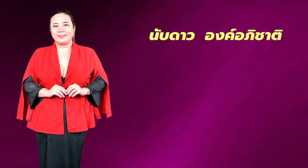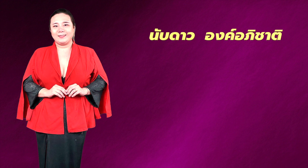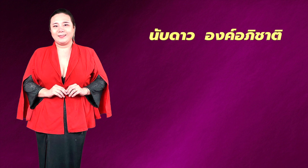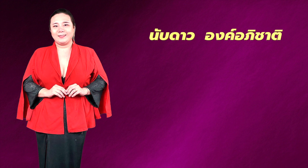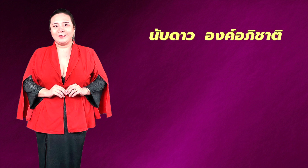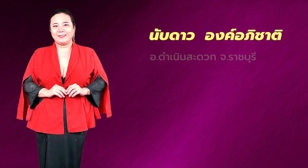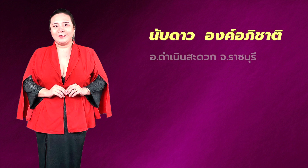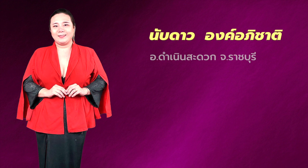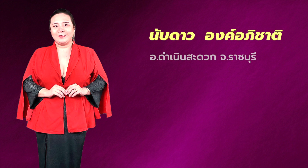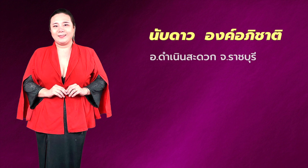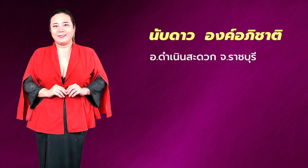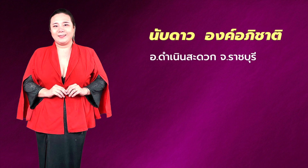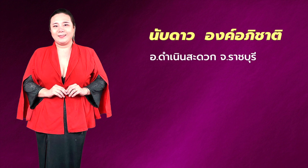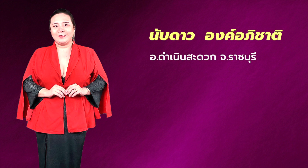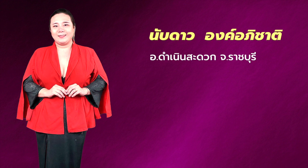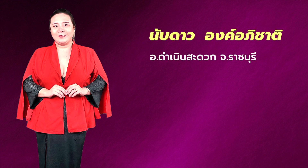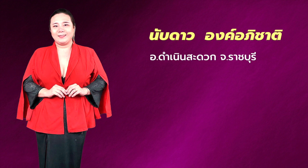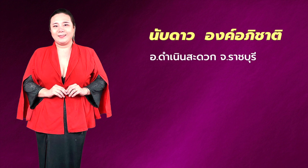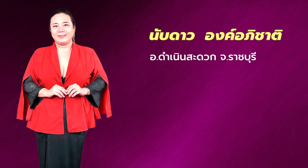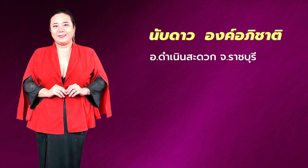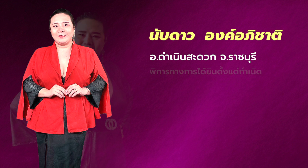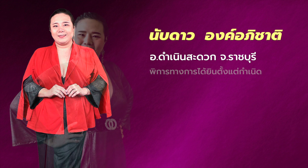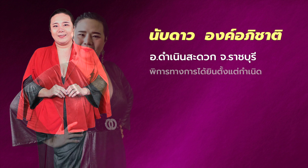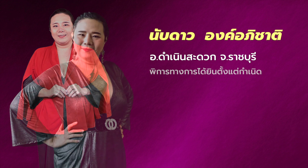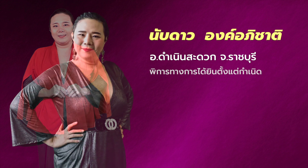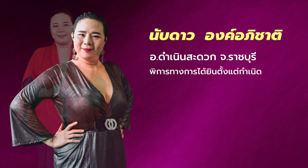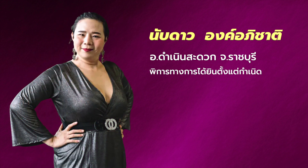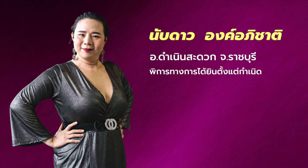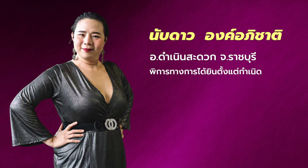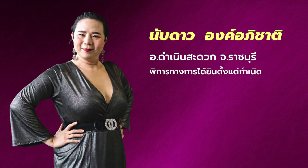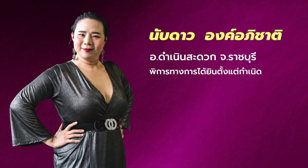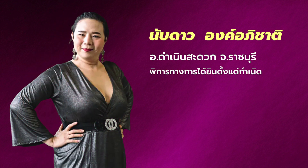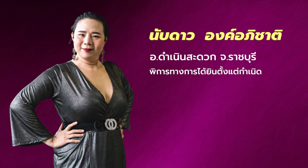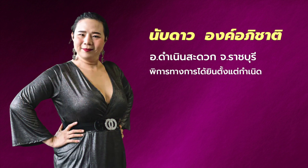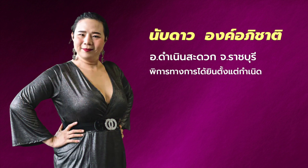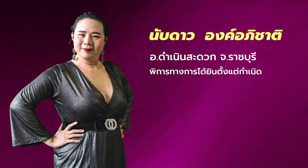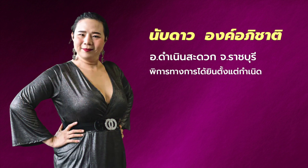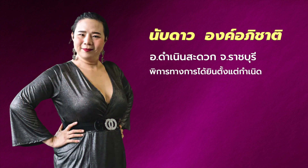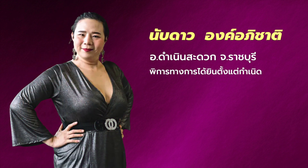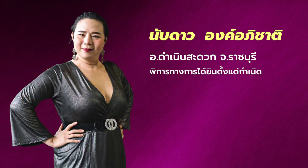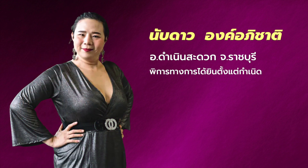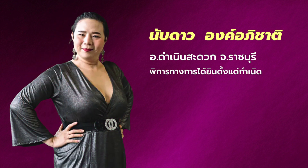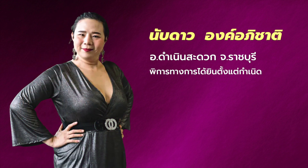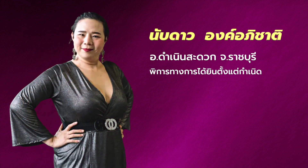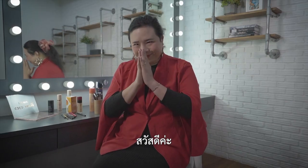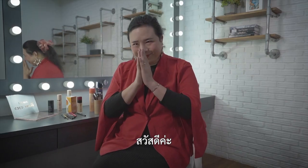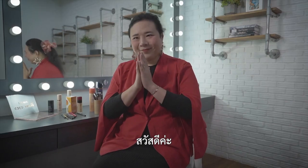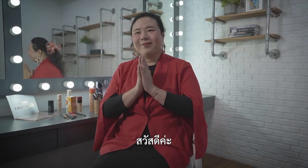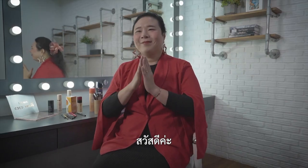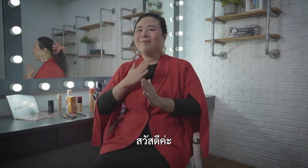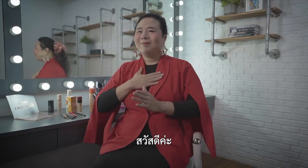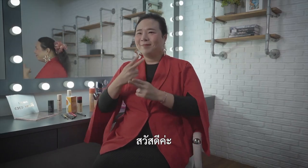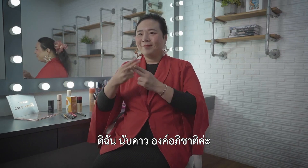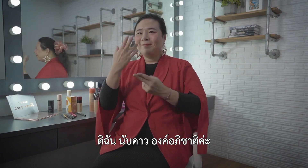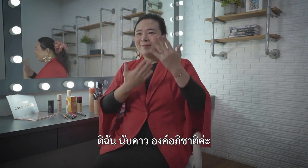นับดาว องคอภิชาติ เป็นคนอำเภอดำเินสะดวก จังหวดราชบุรีไม่มีโอกาสได้ยินเสียงตั้งแต่เกิดสวัดี